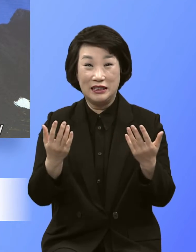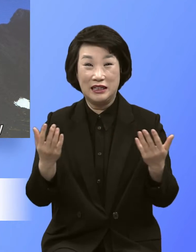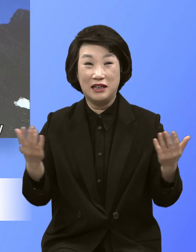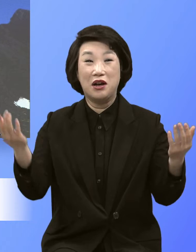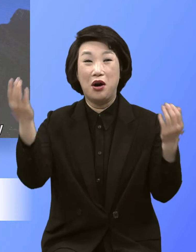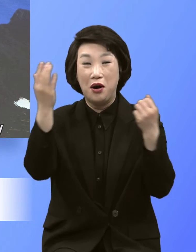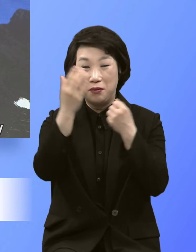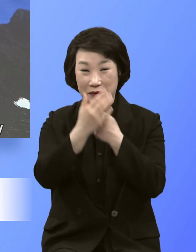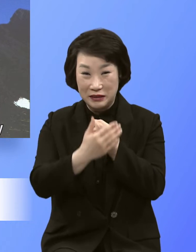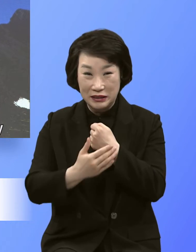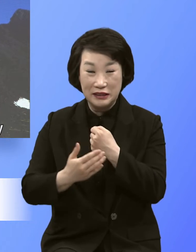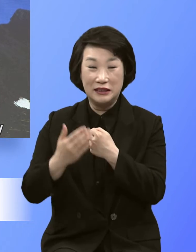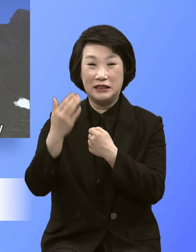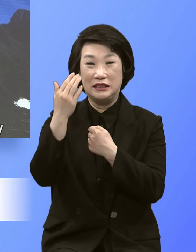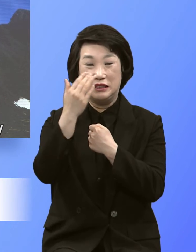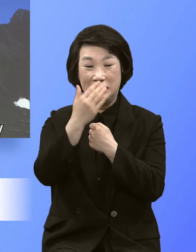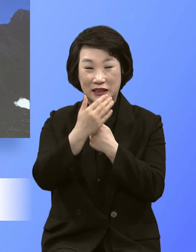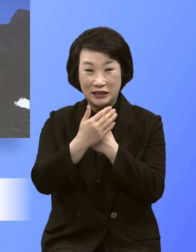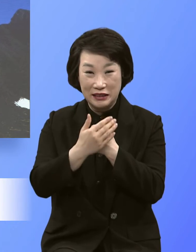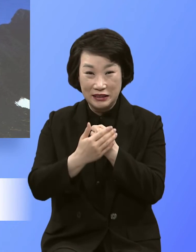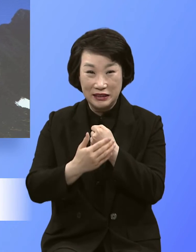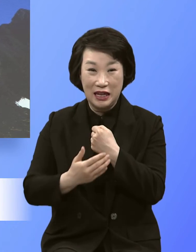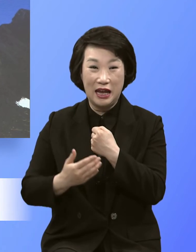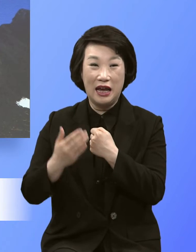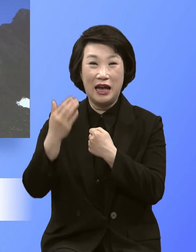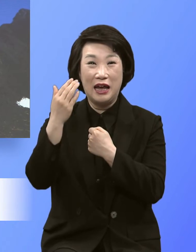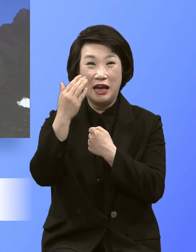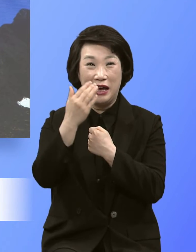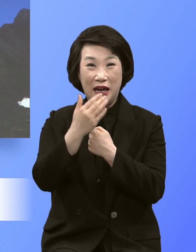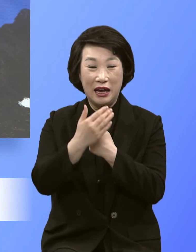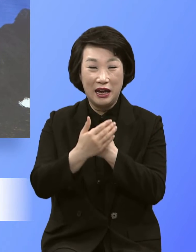갚을 길 없는